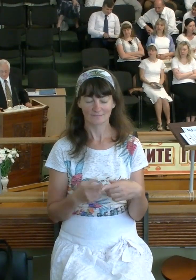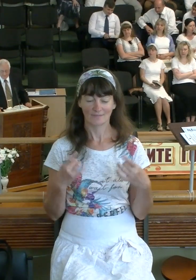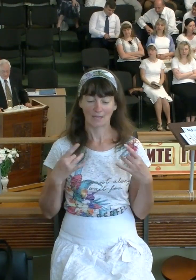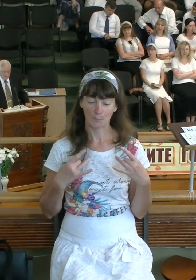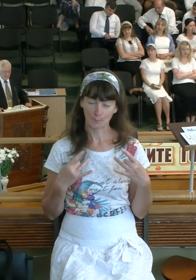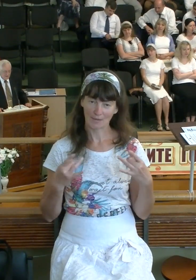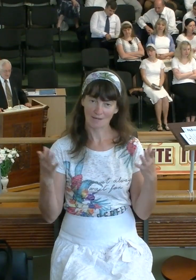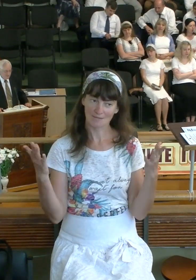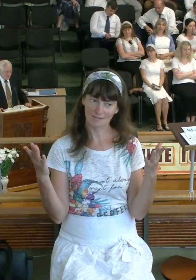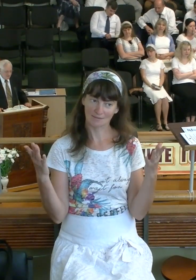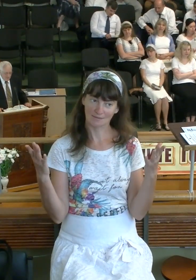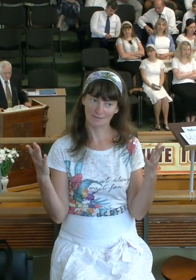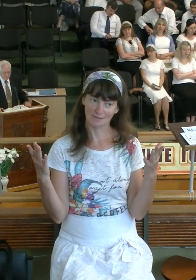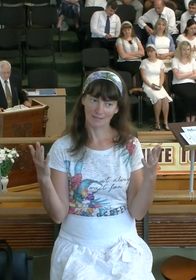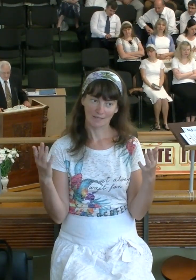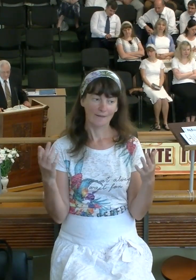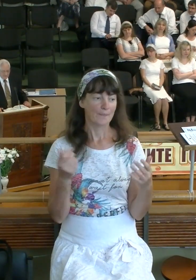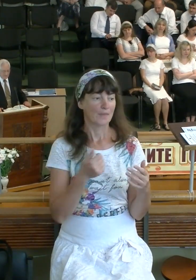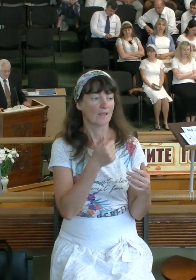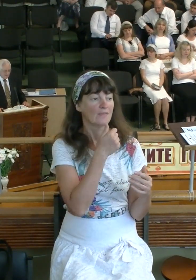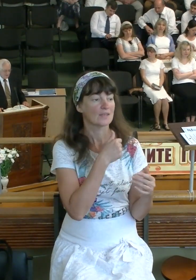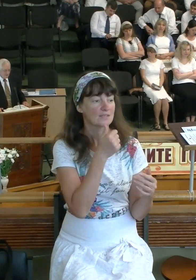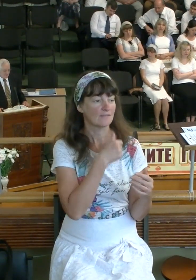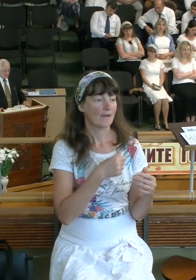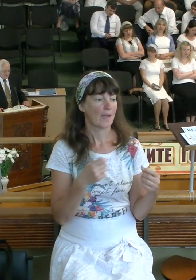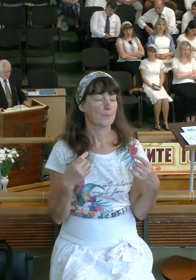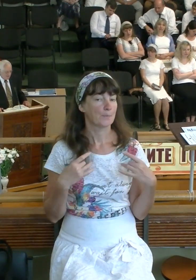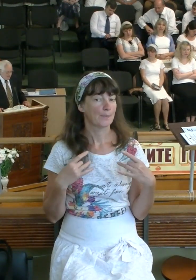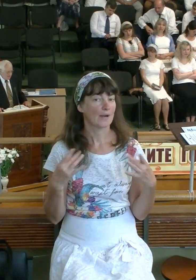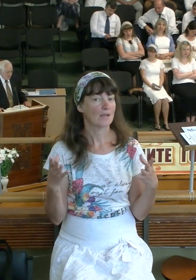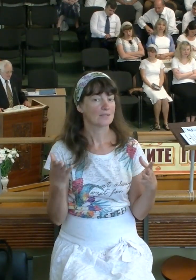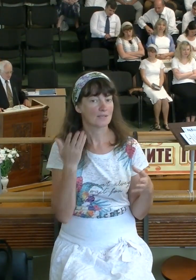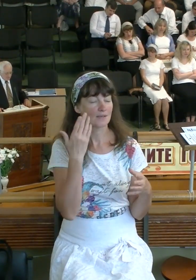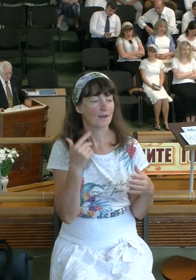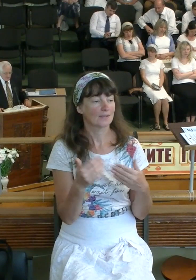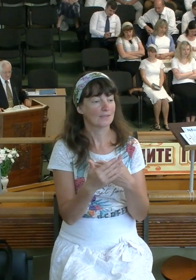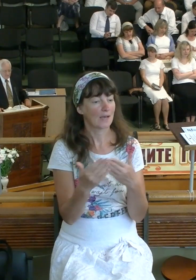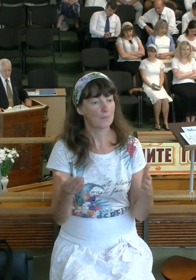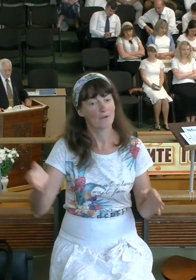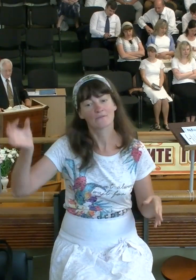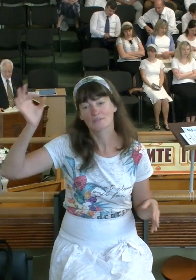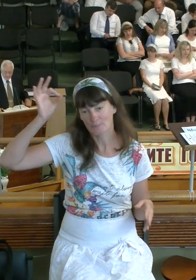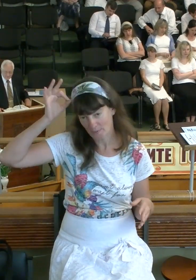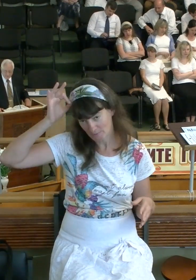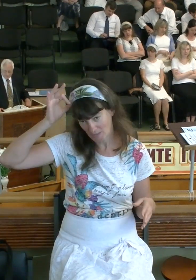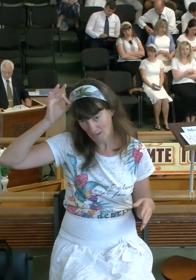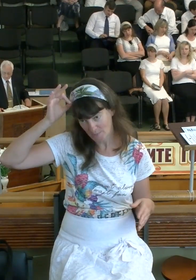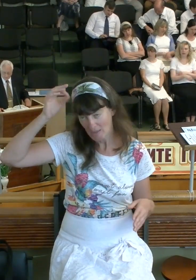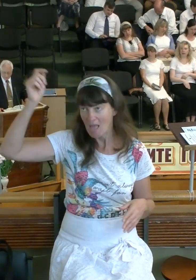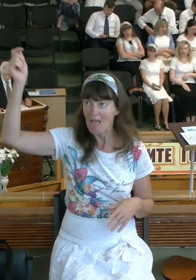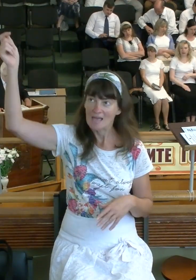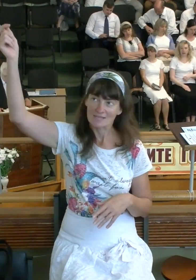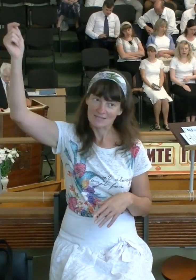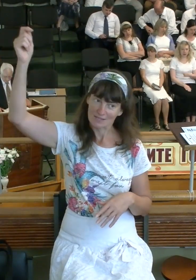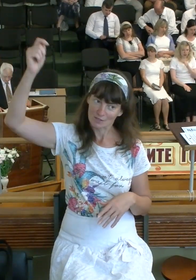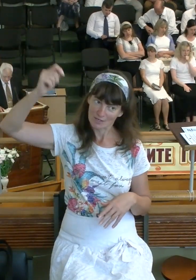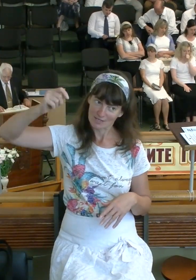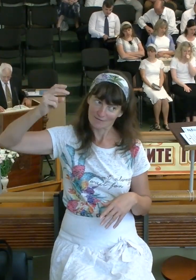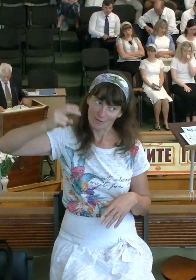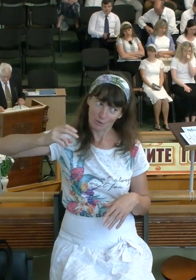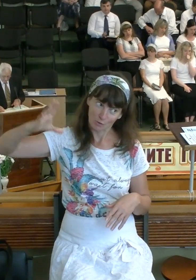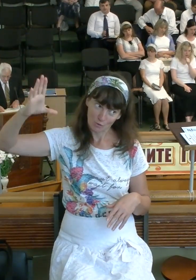праздник, как мы называем праздник, когда мы вспоминаем сошествие Святого Духа